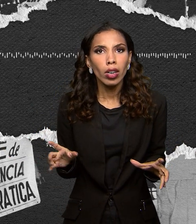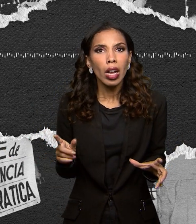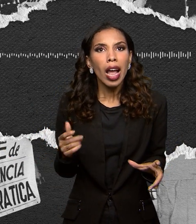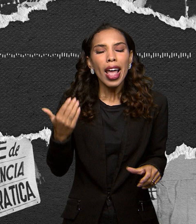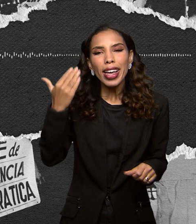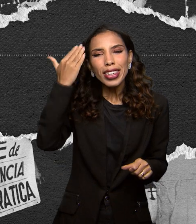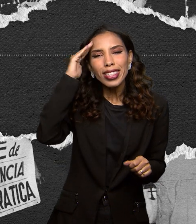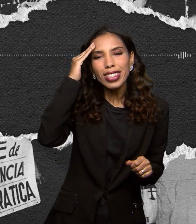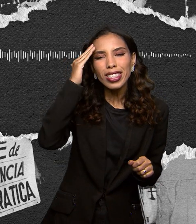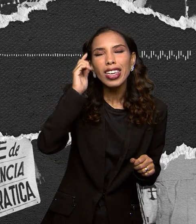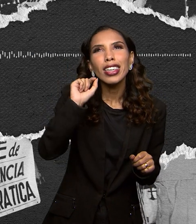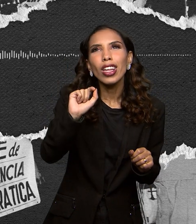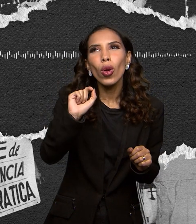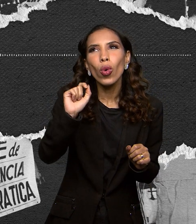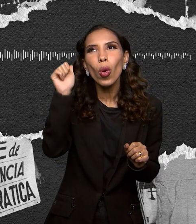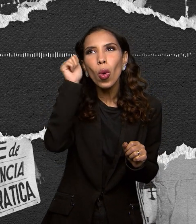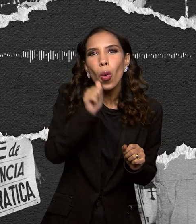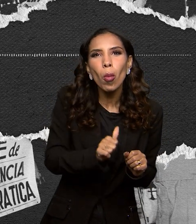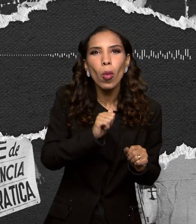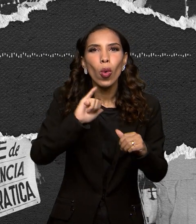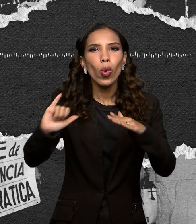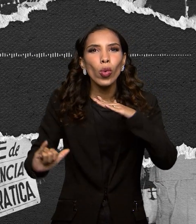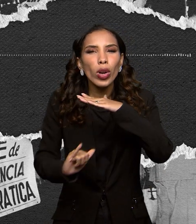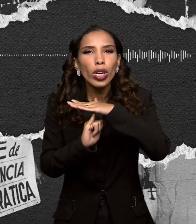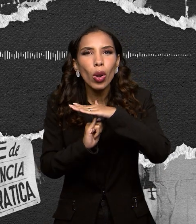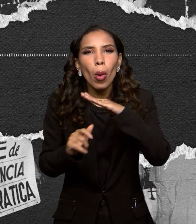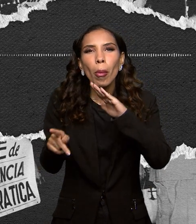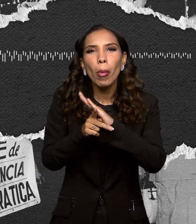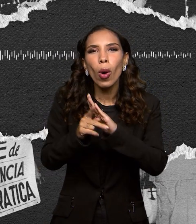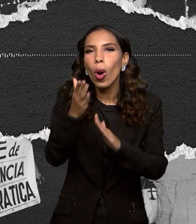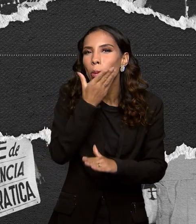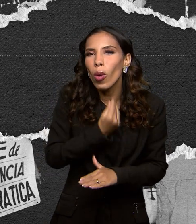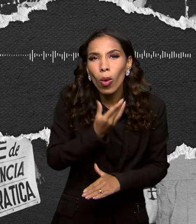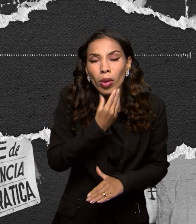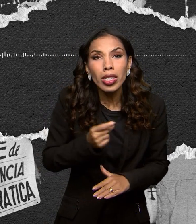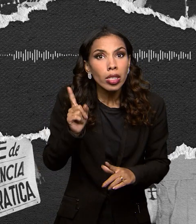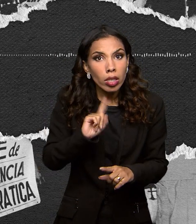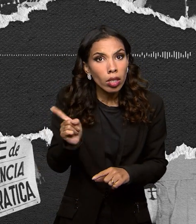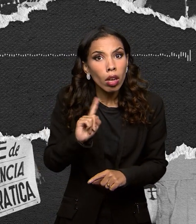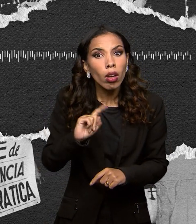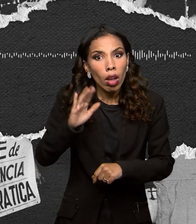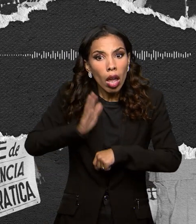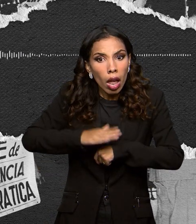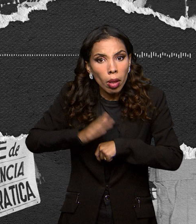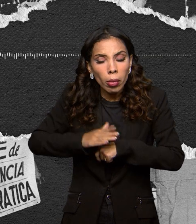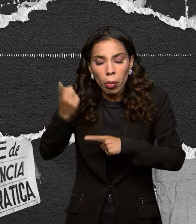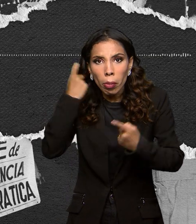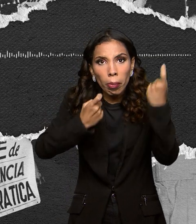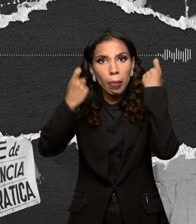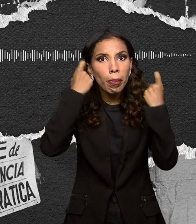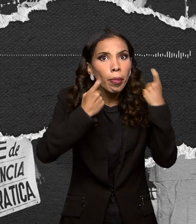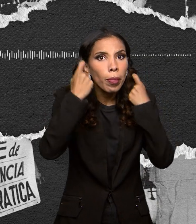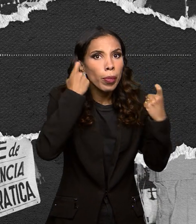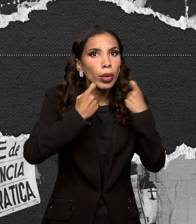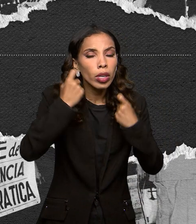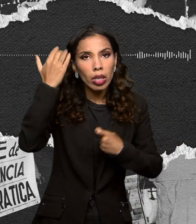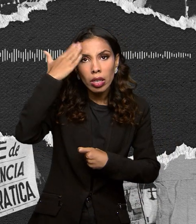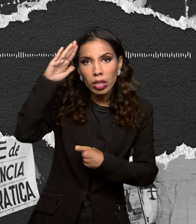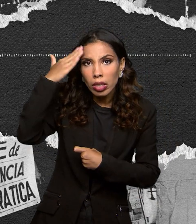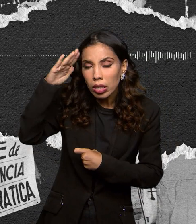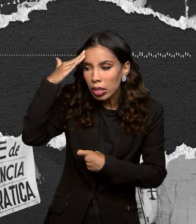braços femininos de instituições masculinas. Elas tinham as suas próprias demandas, elas tinham as suas